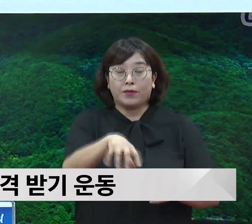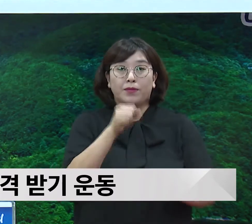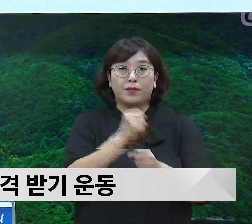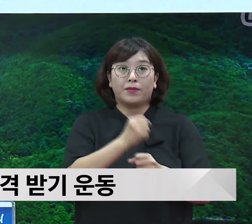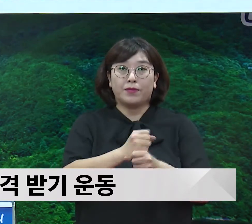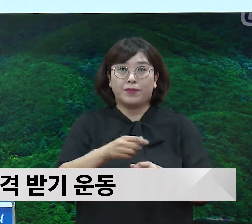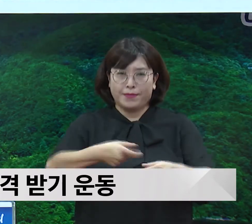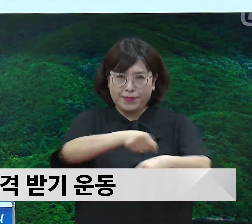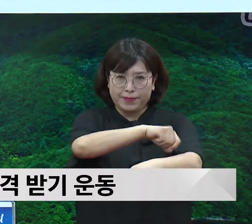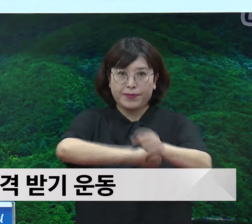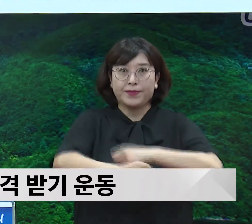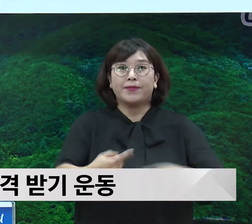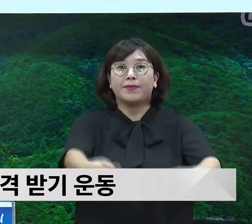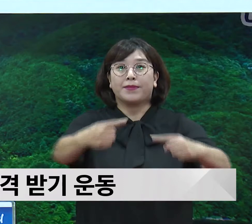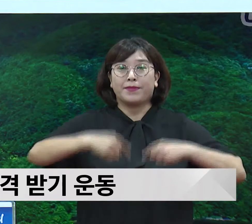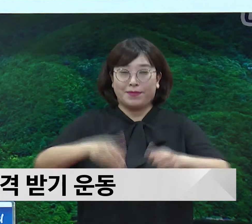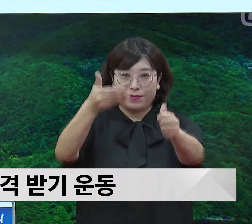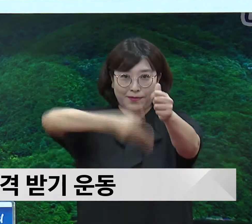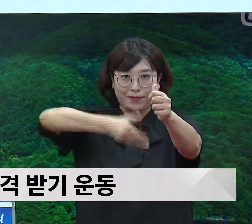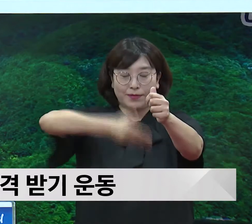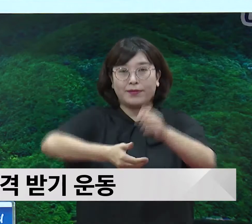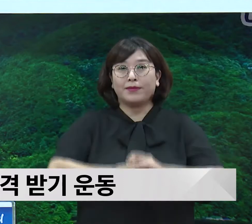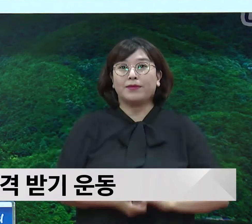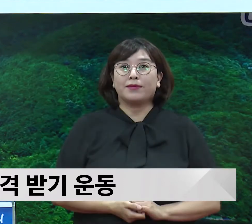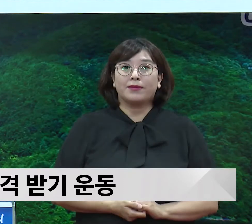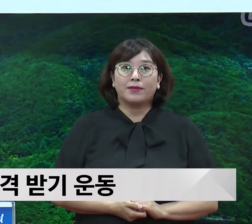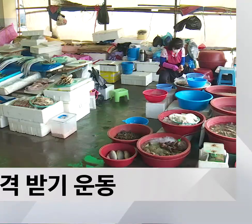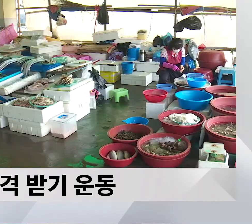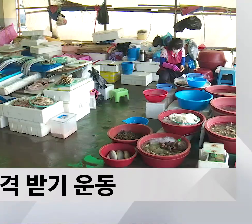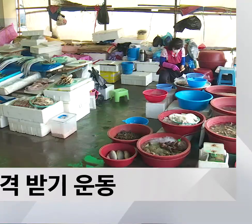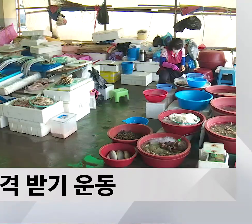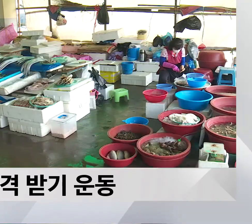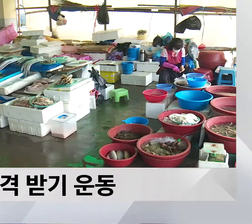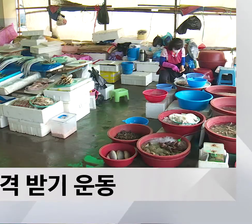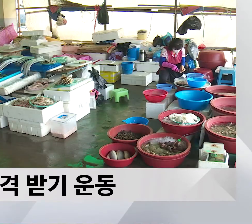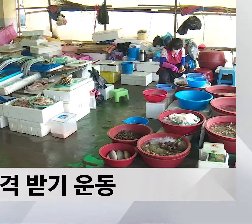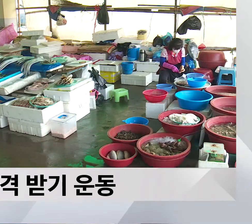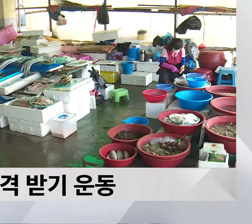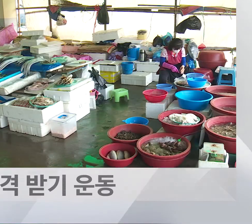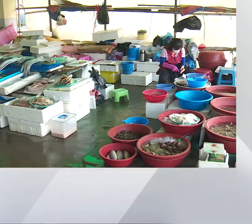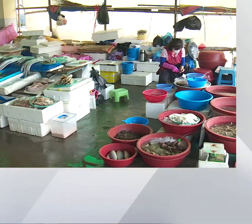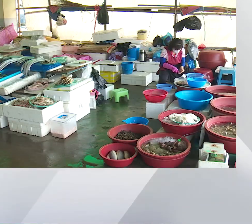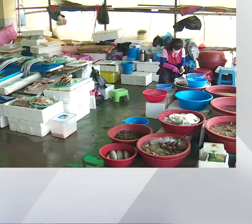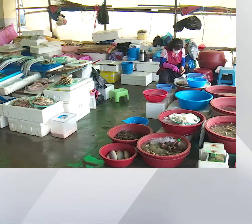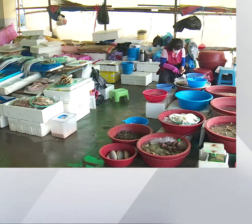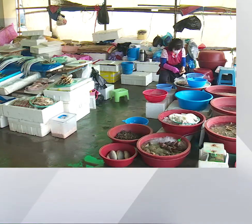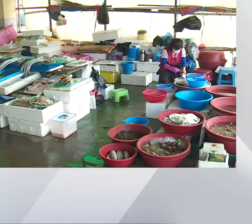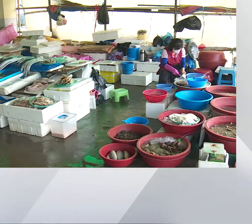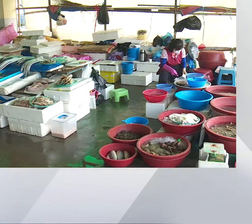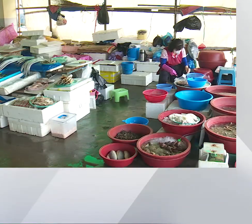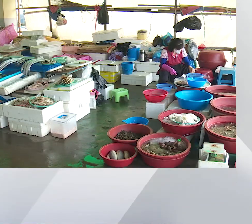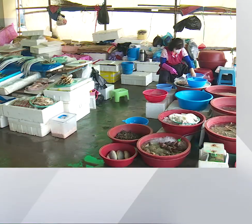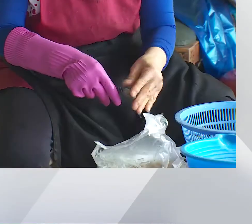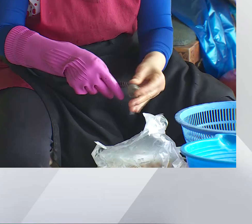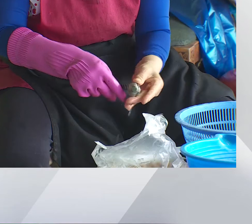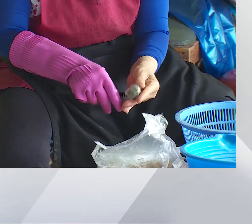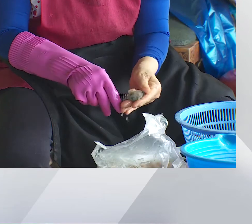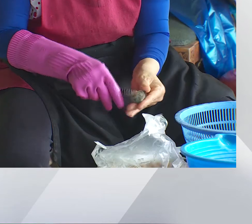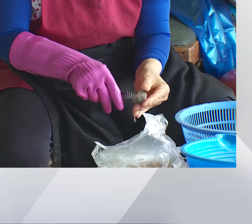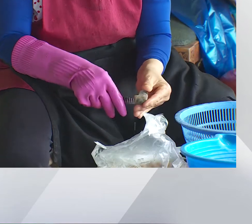적극적으로 참여해 주시기를 당부드립니다. 두 번째 소상공인, 기업,